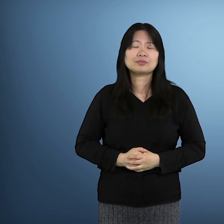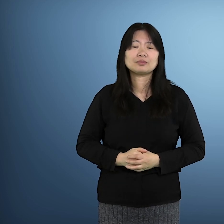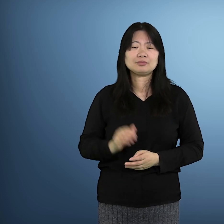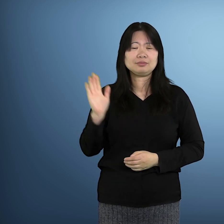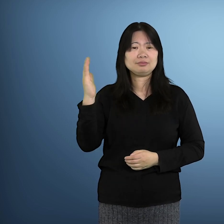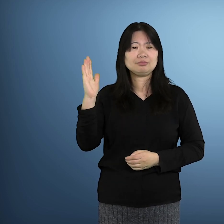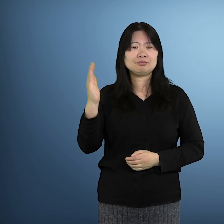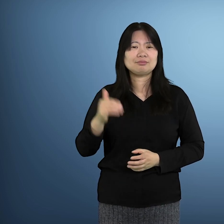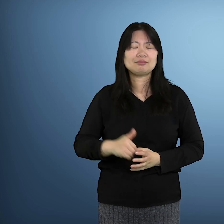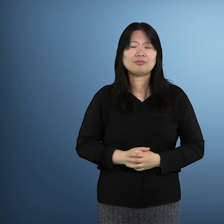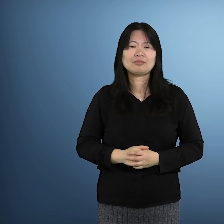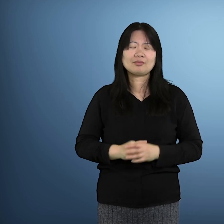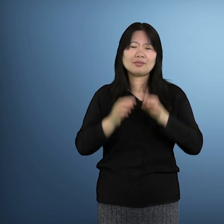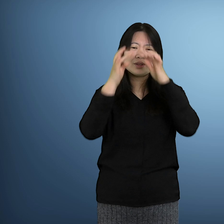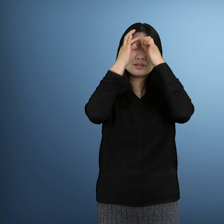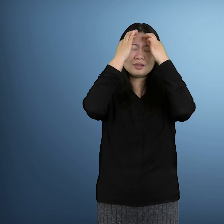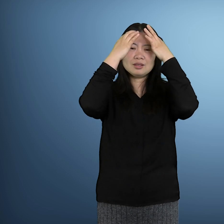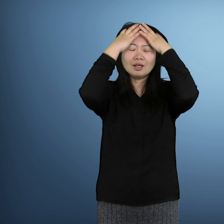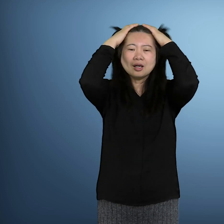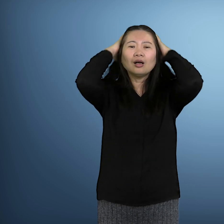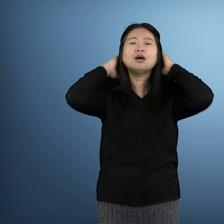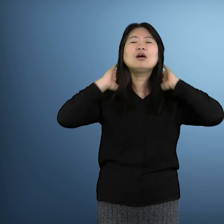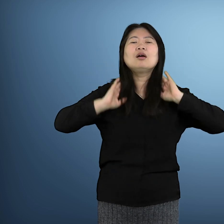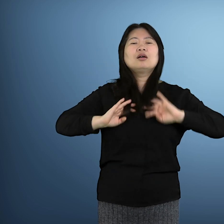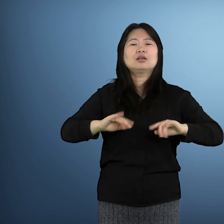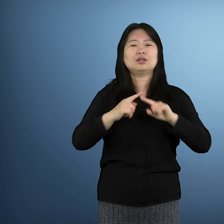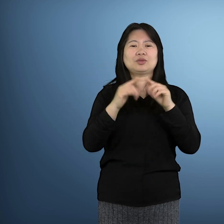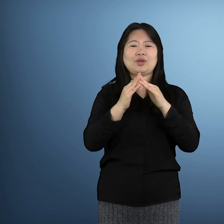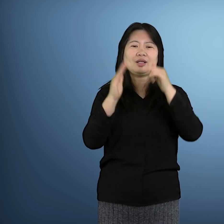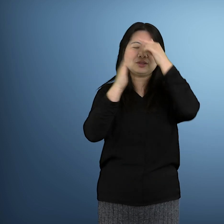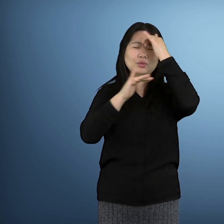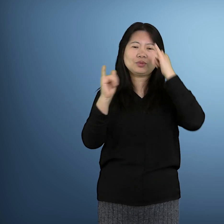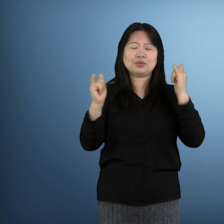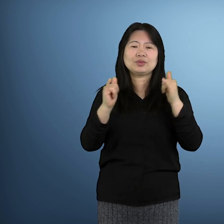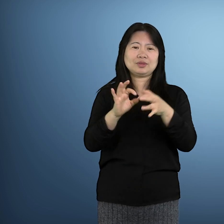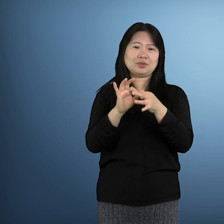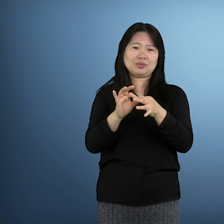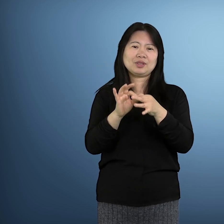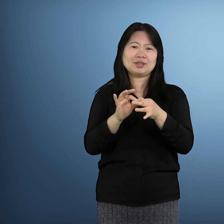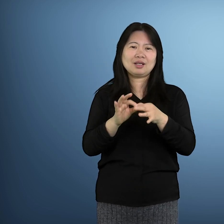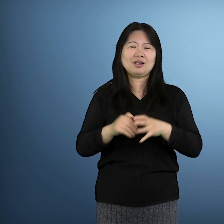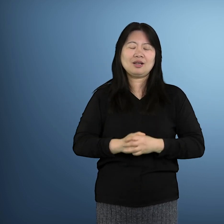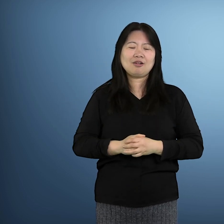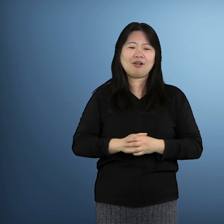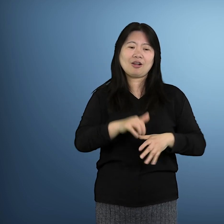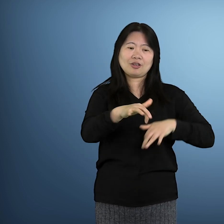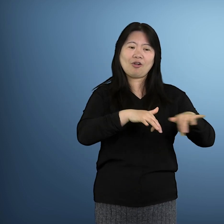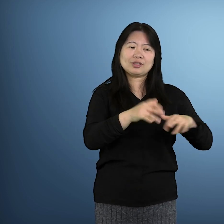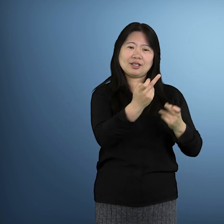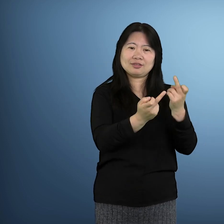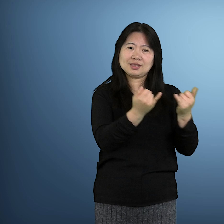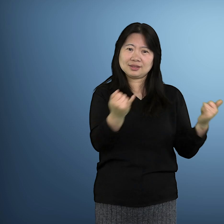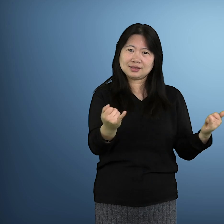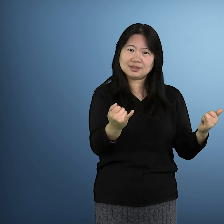최근에 우리 교회, 우리 성도님들을 통해서 이렇게 거리의